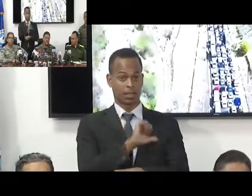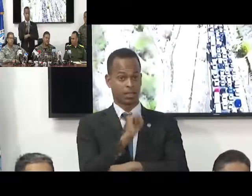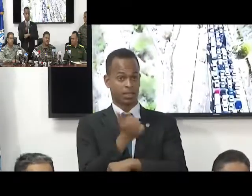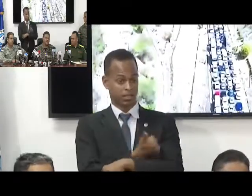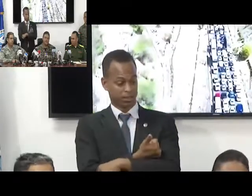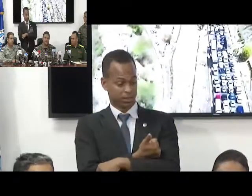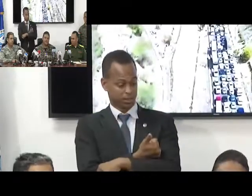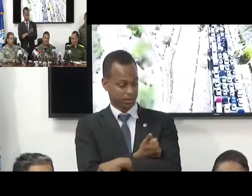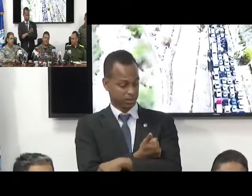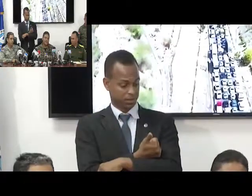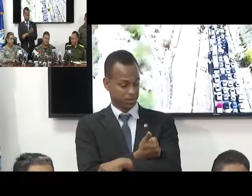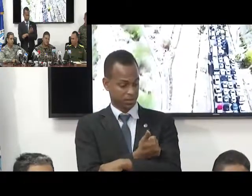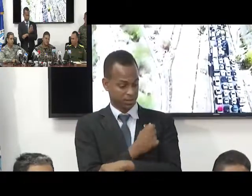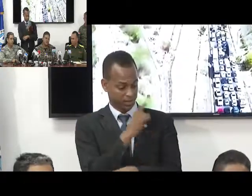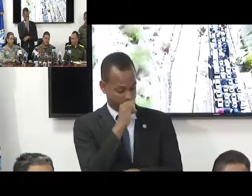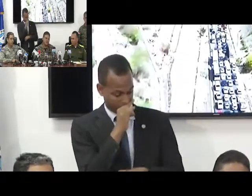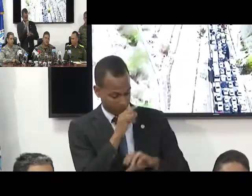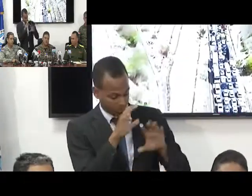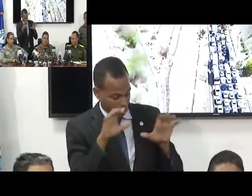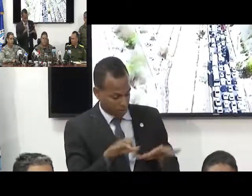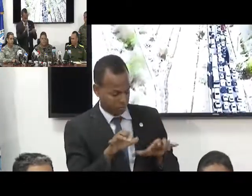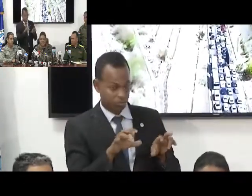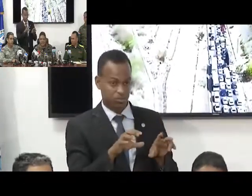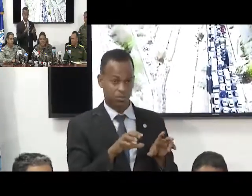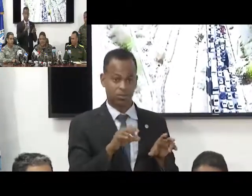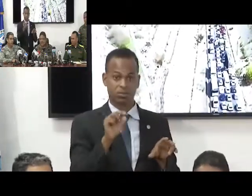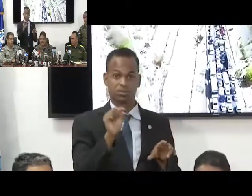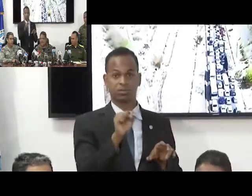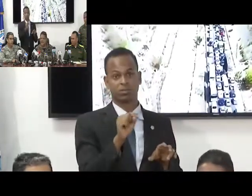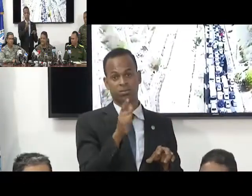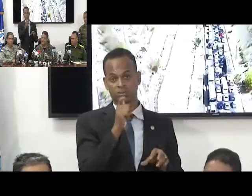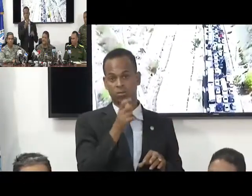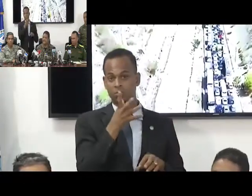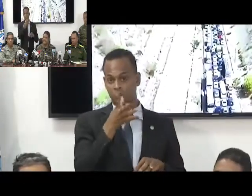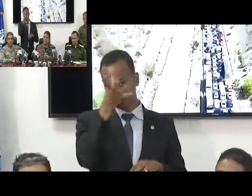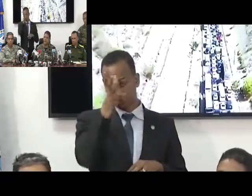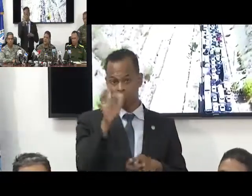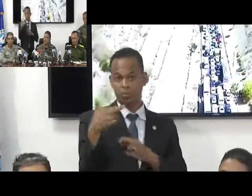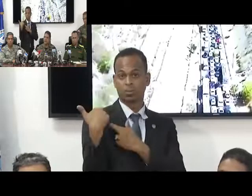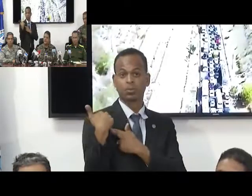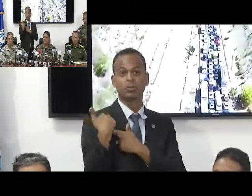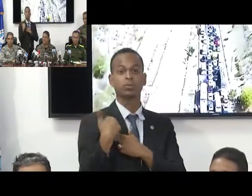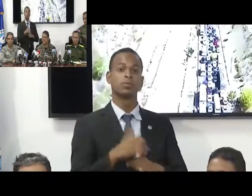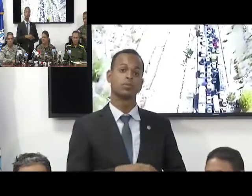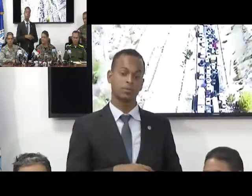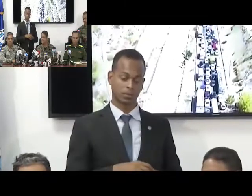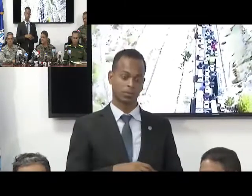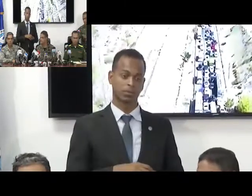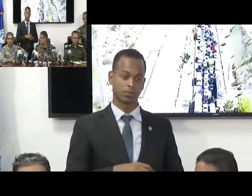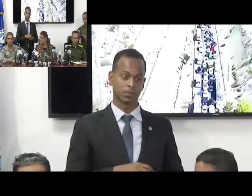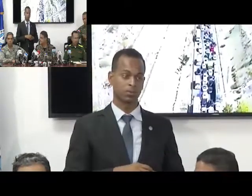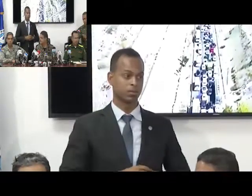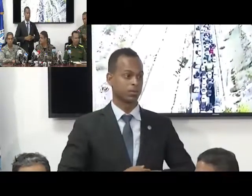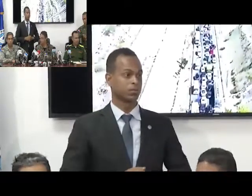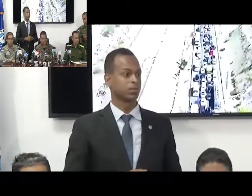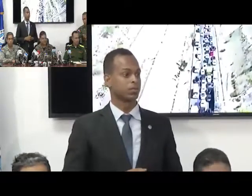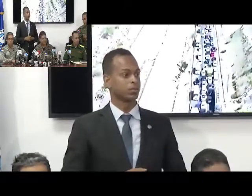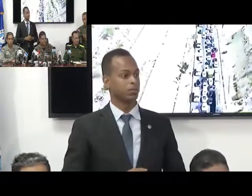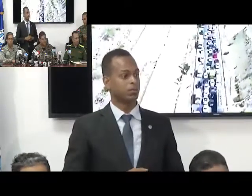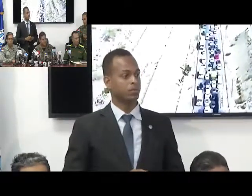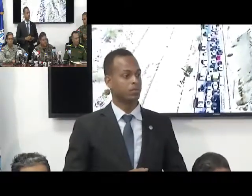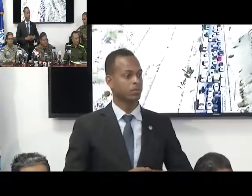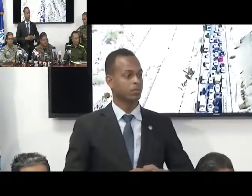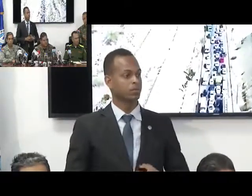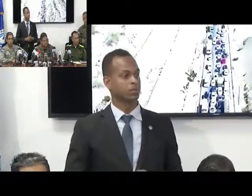la responsabilidad del bienestar de nuestros hijos, cuando son menores de edad, corresponden a los padres. La autoridad entra en un segundo plano.